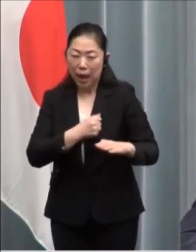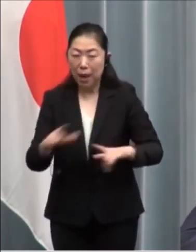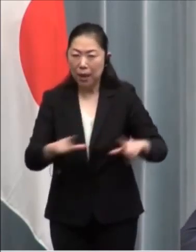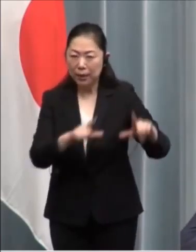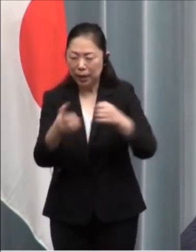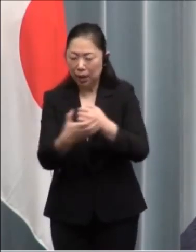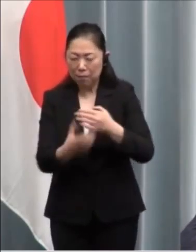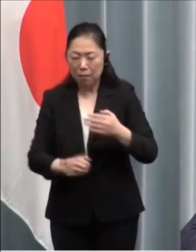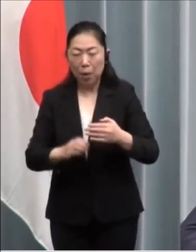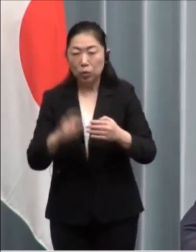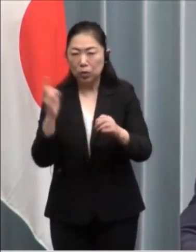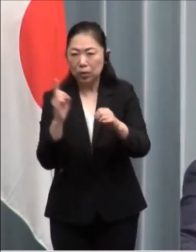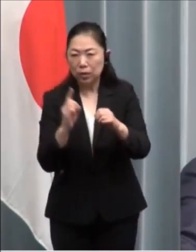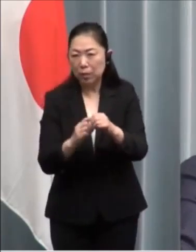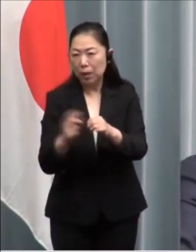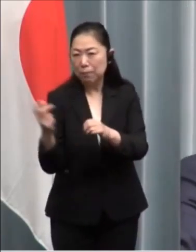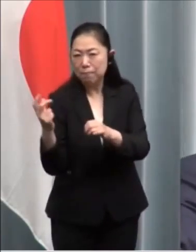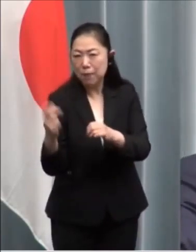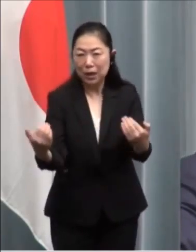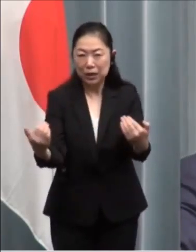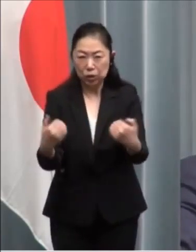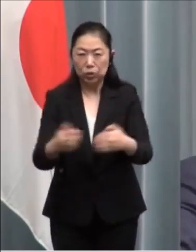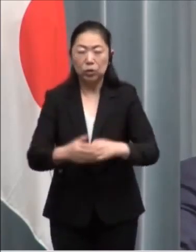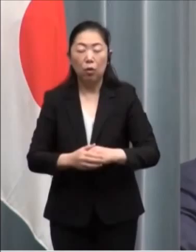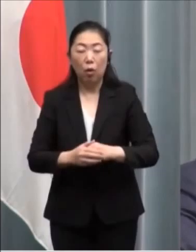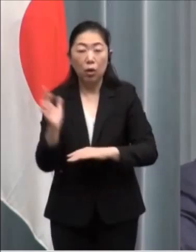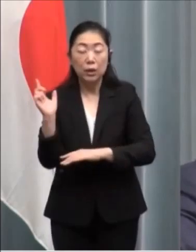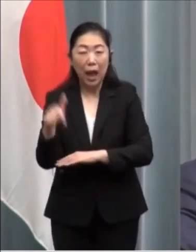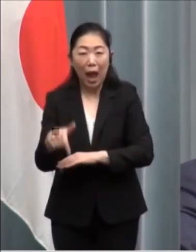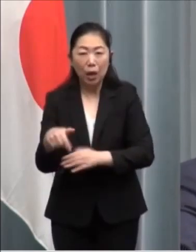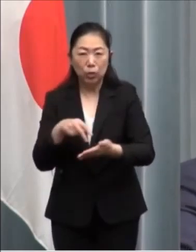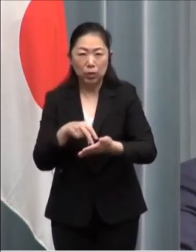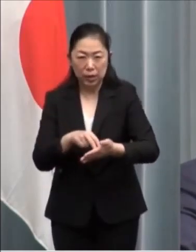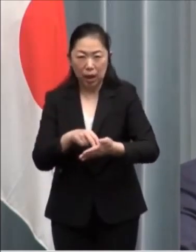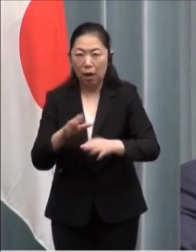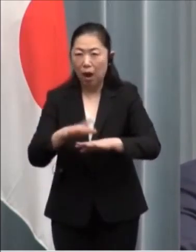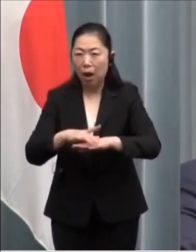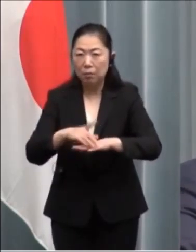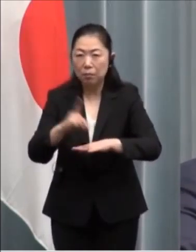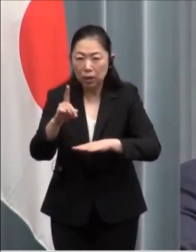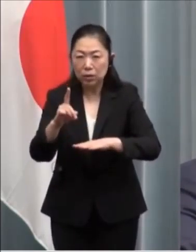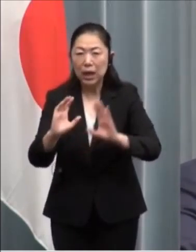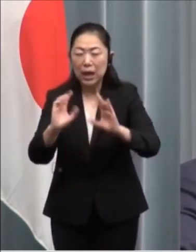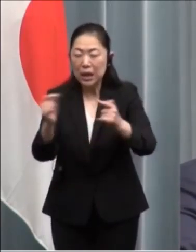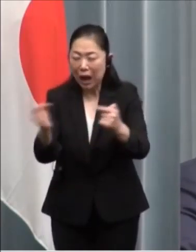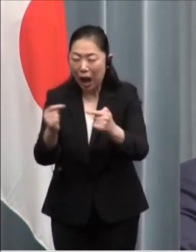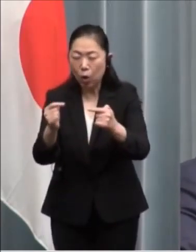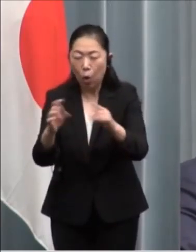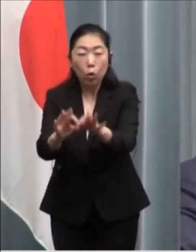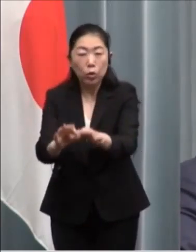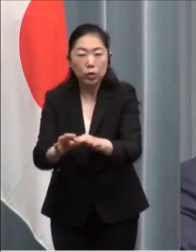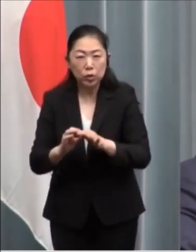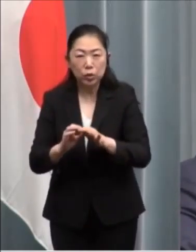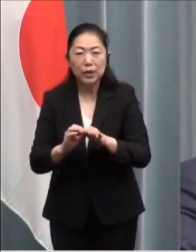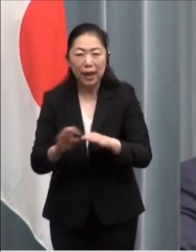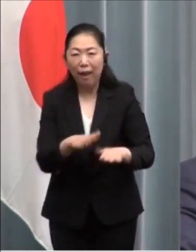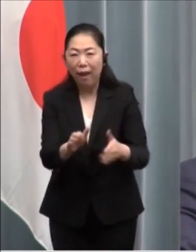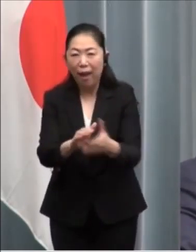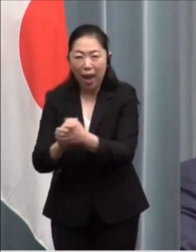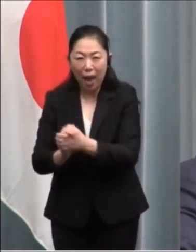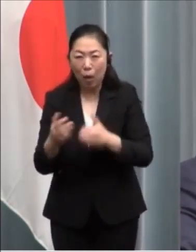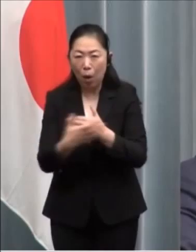ために不可欠なものであるというふうに考えています。政府としてはまずは外交を通じて平和を守る、そ